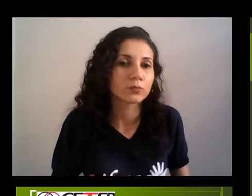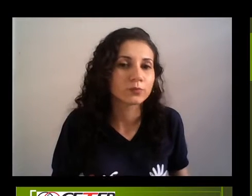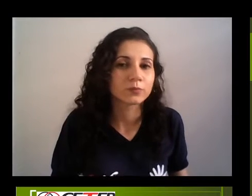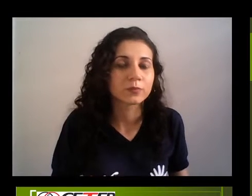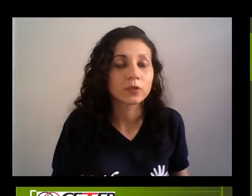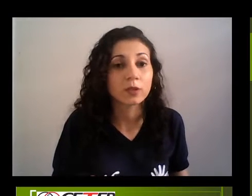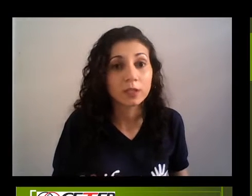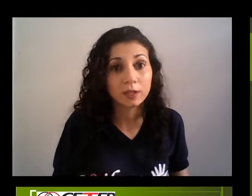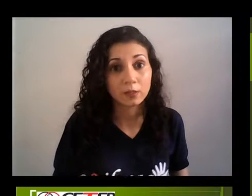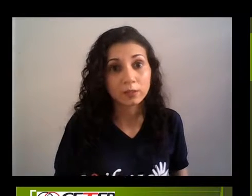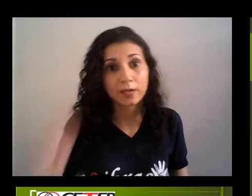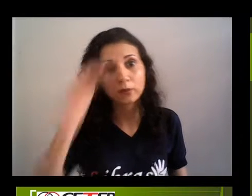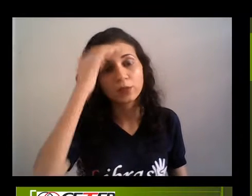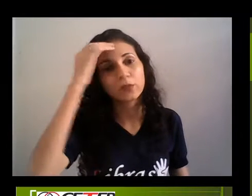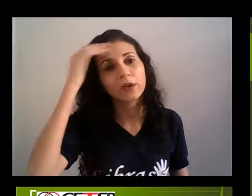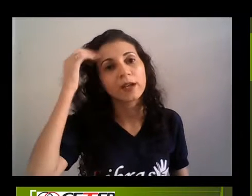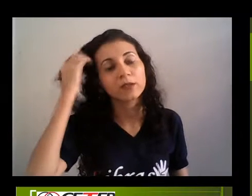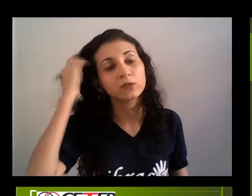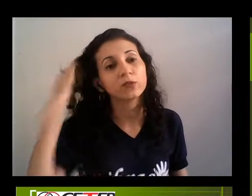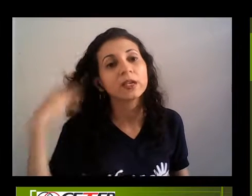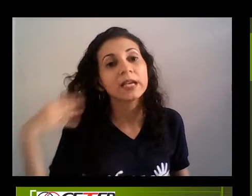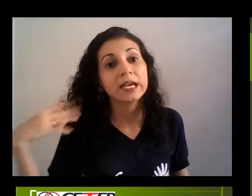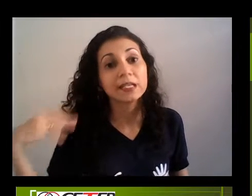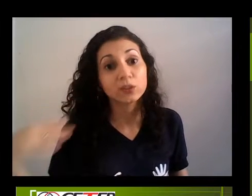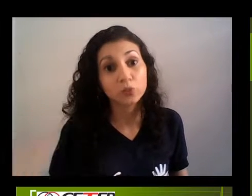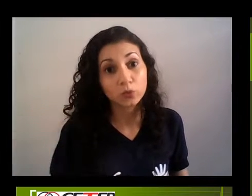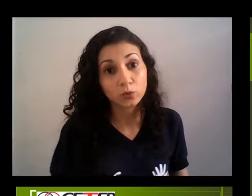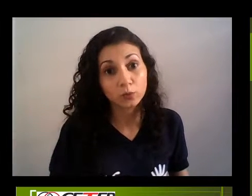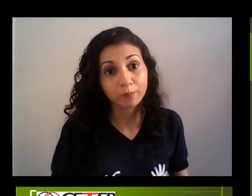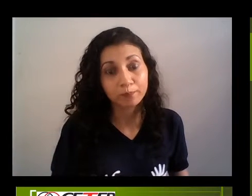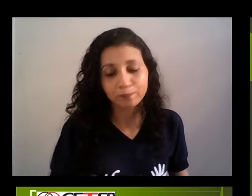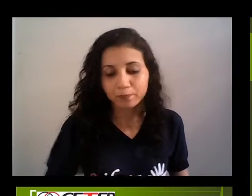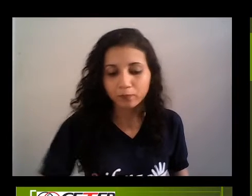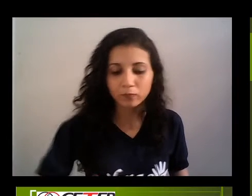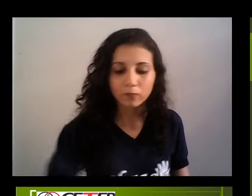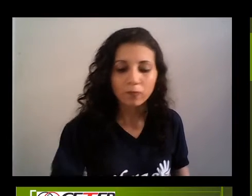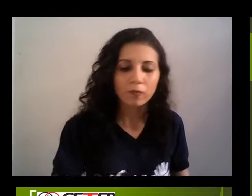mudo. Só que não, tá? O termo correto é surdo.